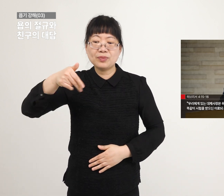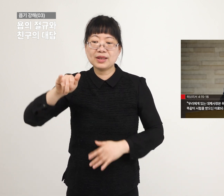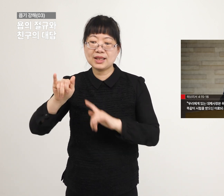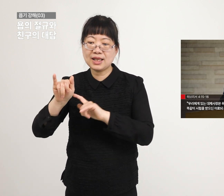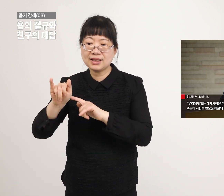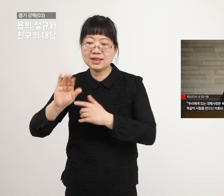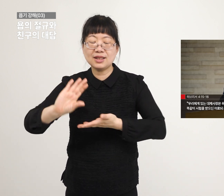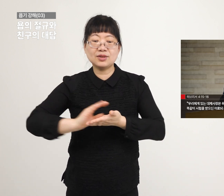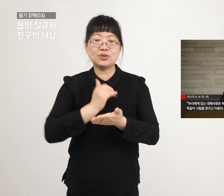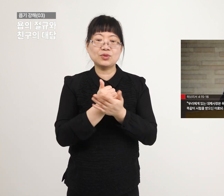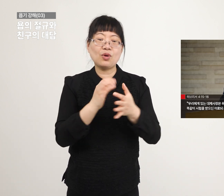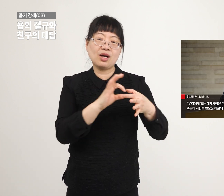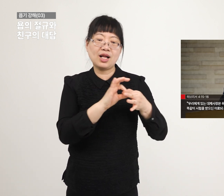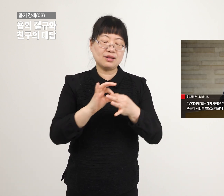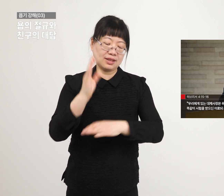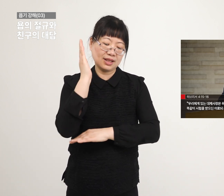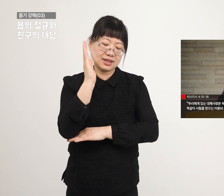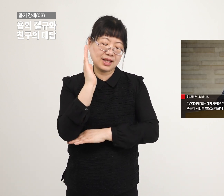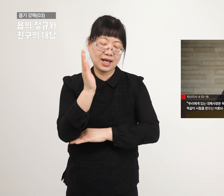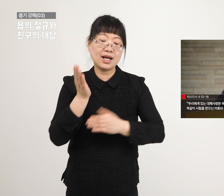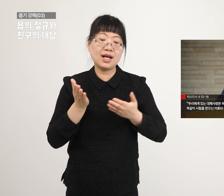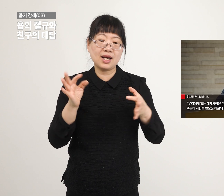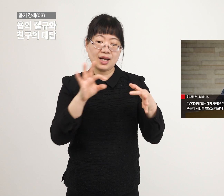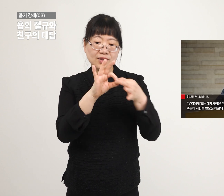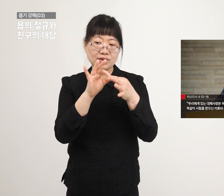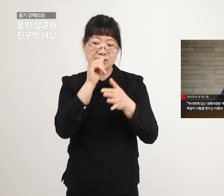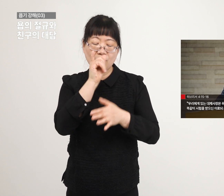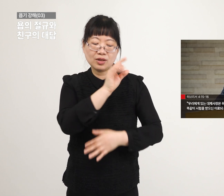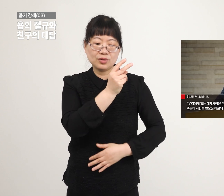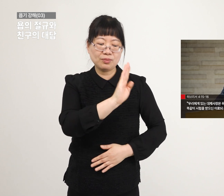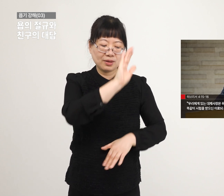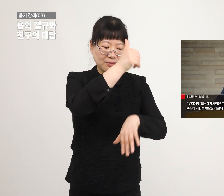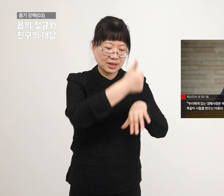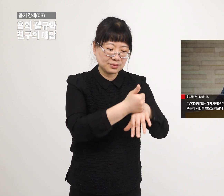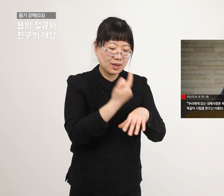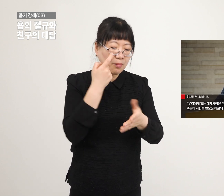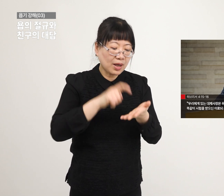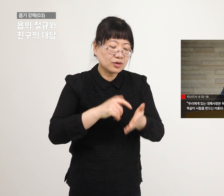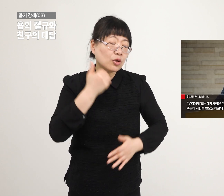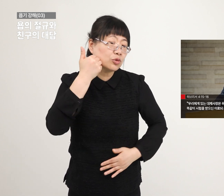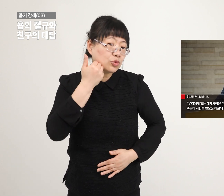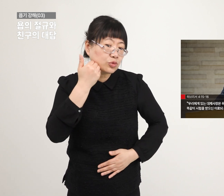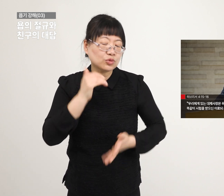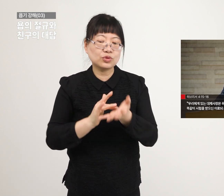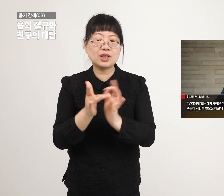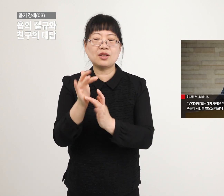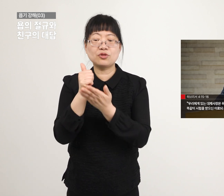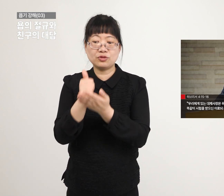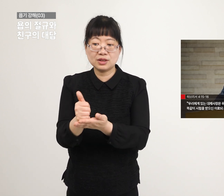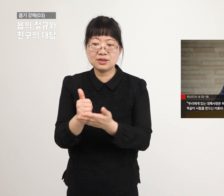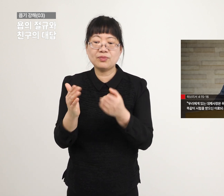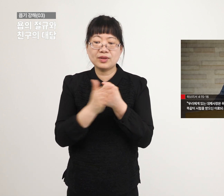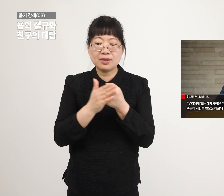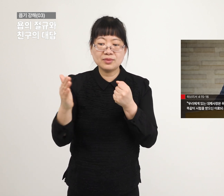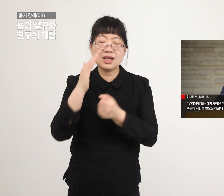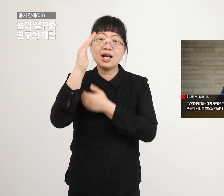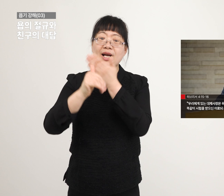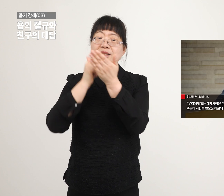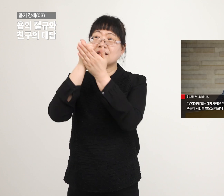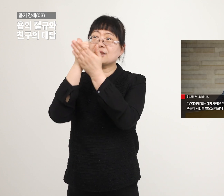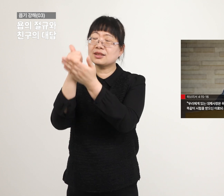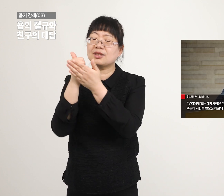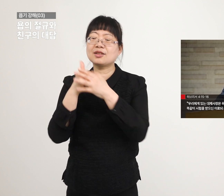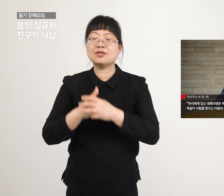그리스도에 관한 이야기입니다. 욥이 결국 마지막에 발견하는 분은 그리스도예요. 그래서